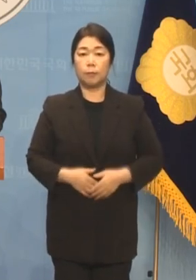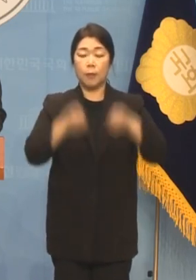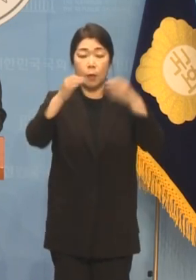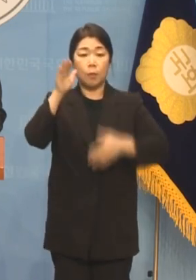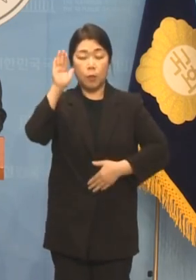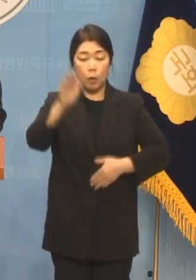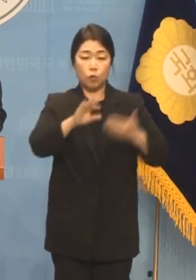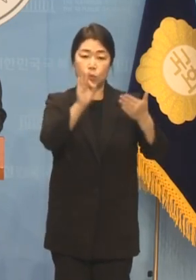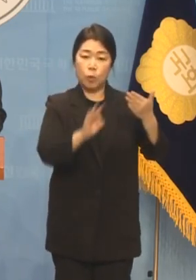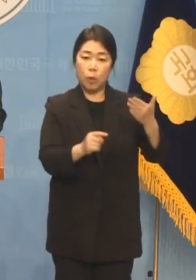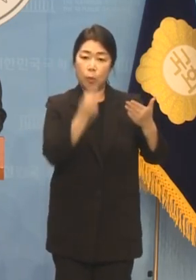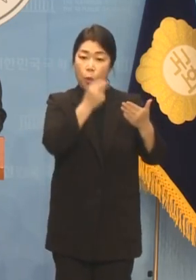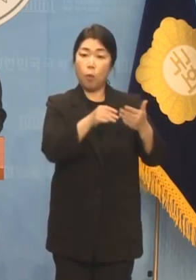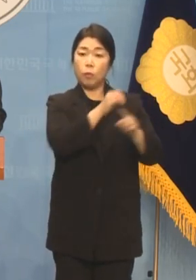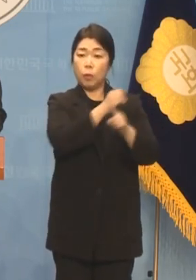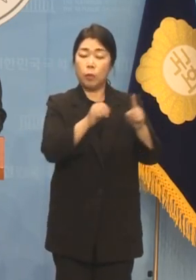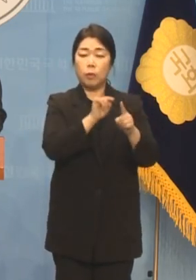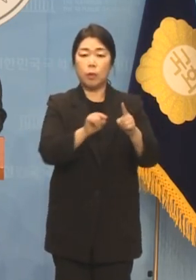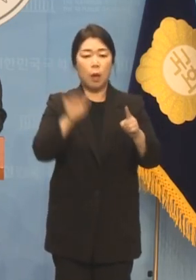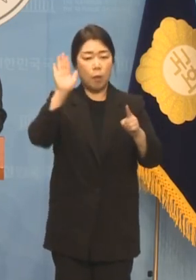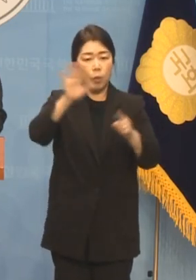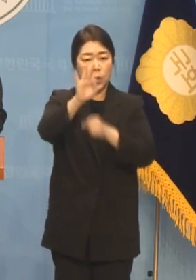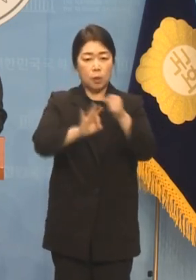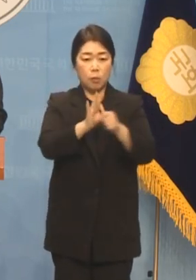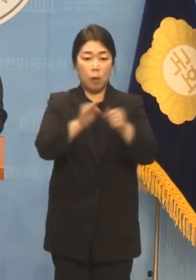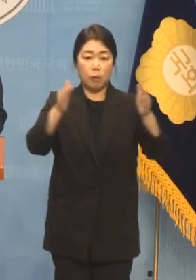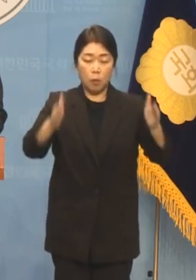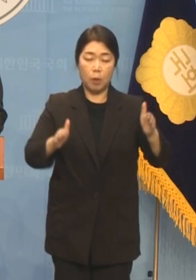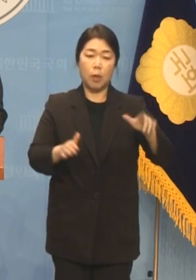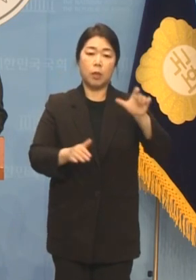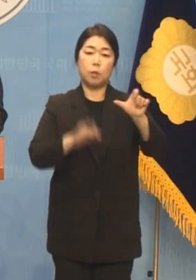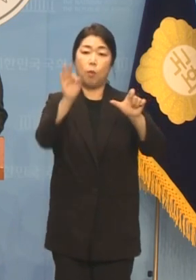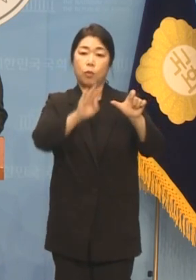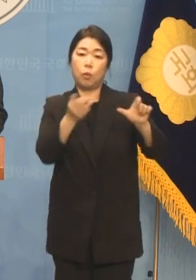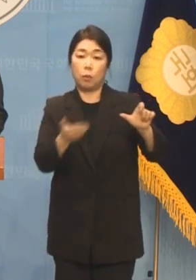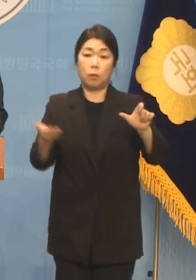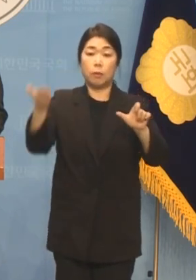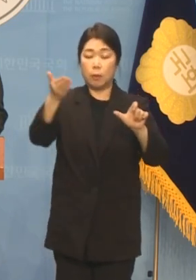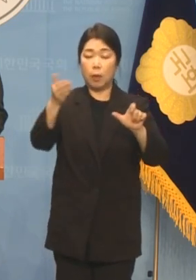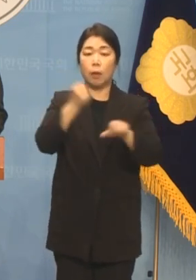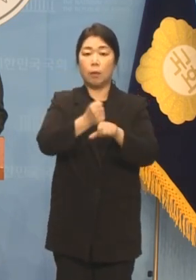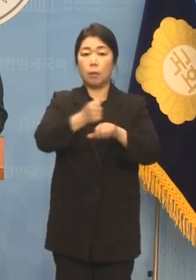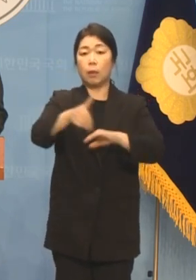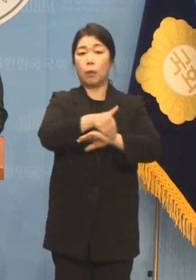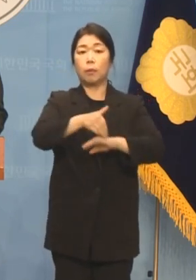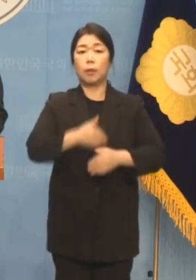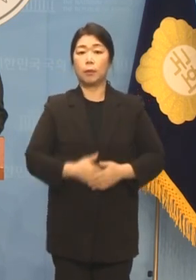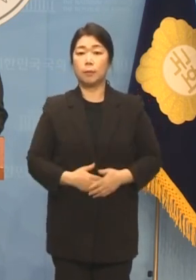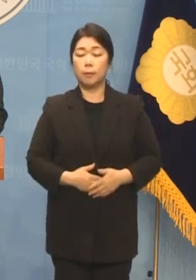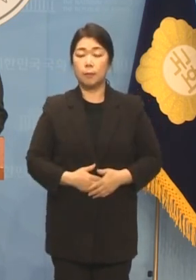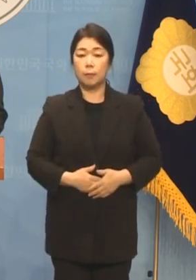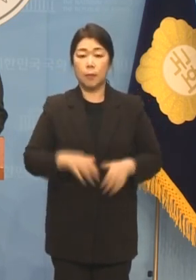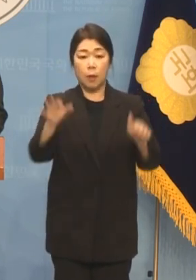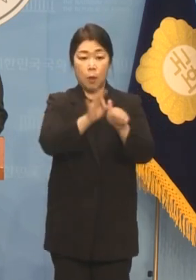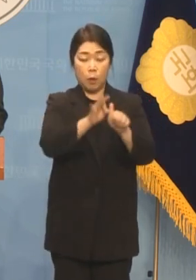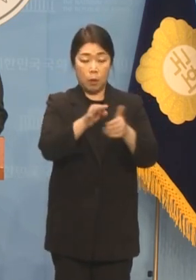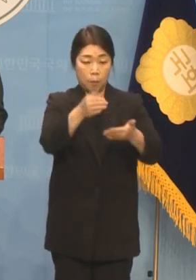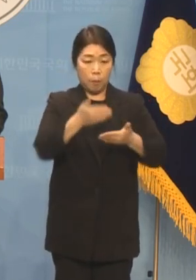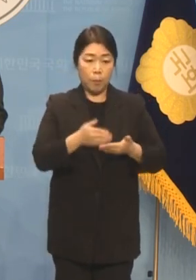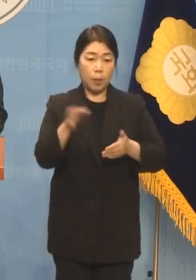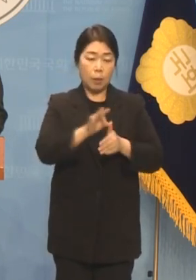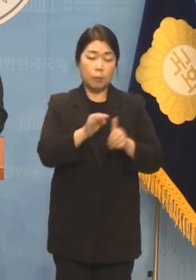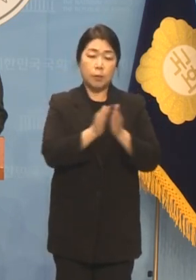9%인 국민연금의 보험료율을 향후 10년 동안 15%까지 인상하고 연금 수급 개시